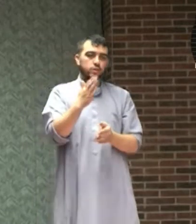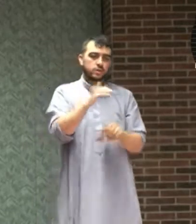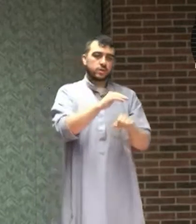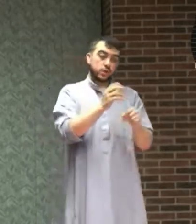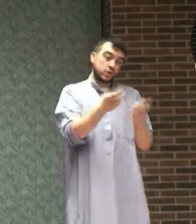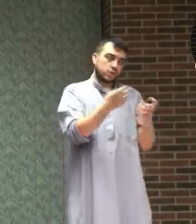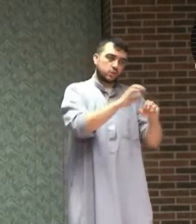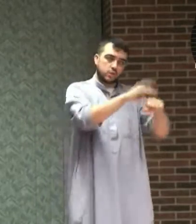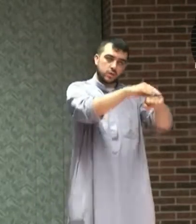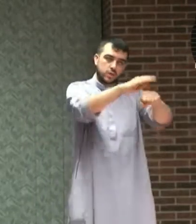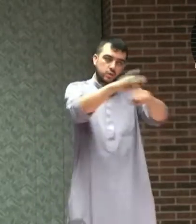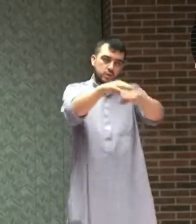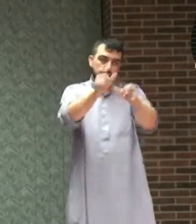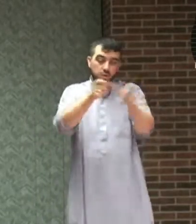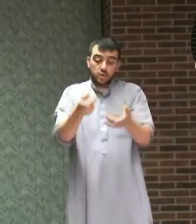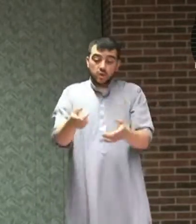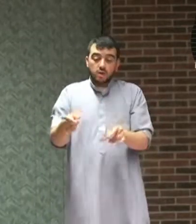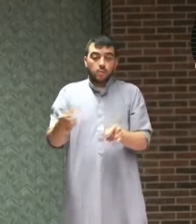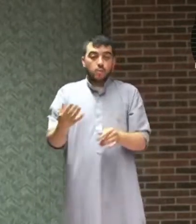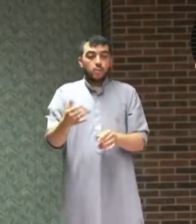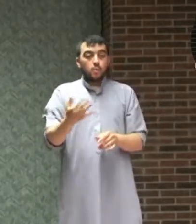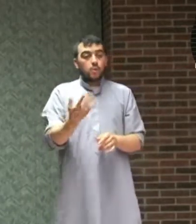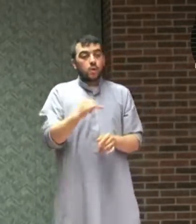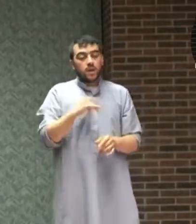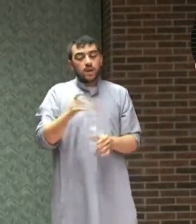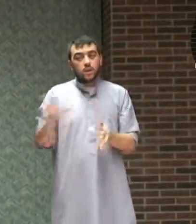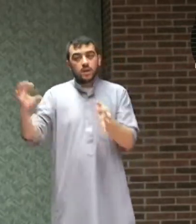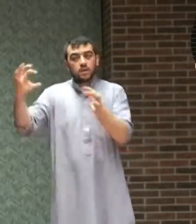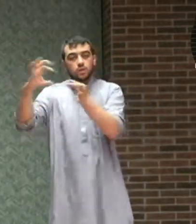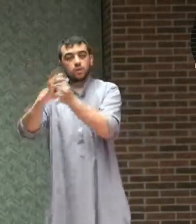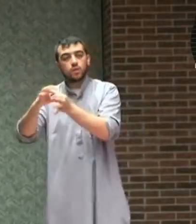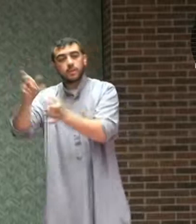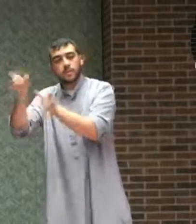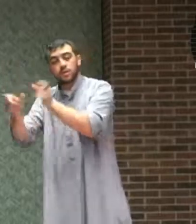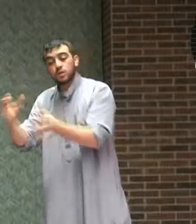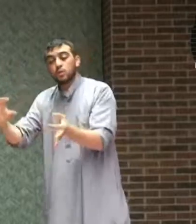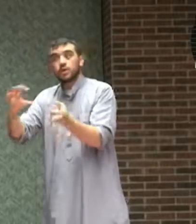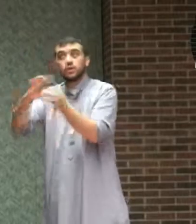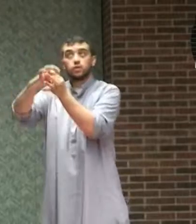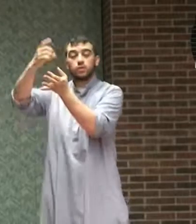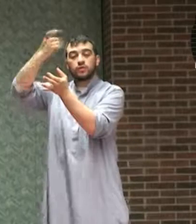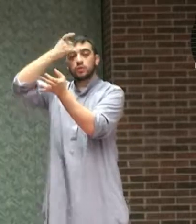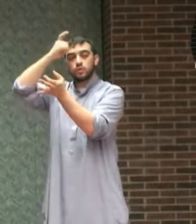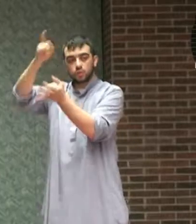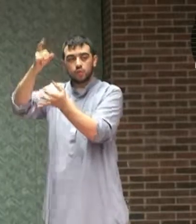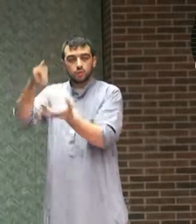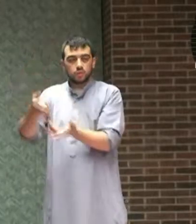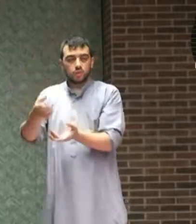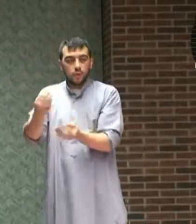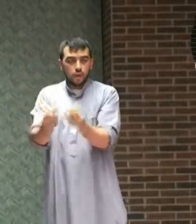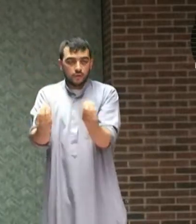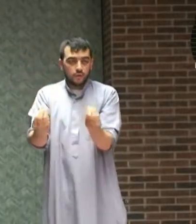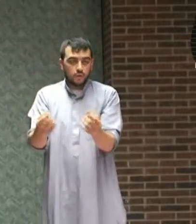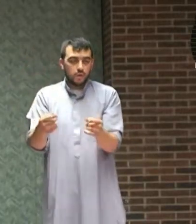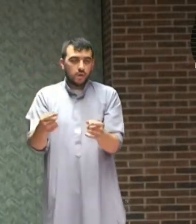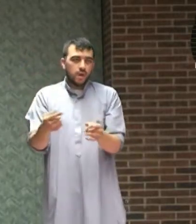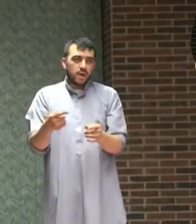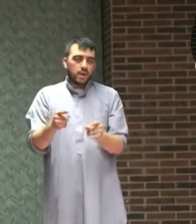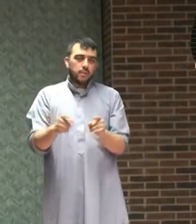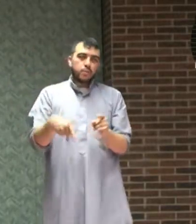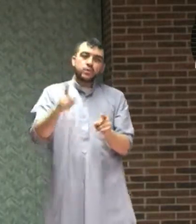améliorer leur relation, que ce soit avec elle ou que ce soit avec les gens ou que ce soit avec Allah subhanahu wa ta'ala d'abord et avant tout. Donc je crois que la sœur doit